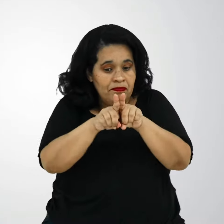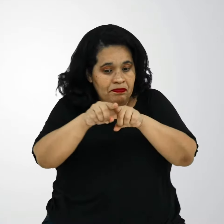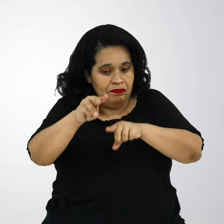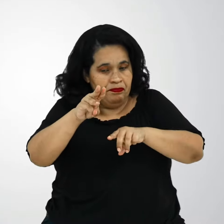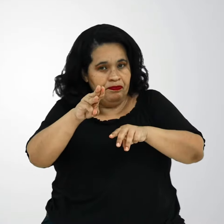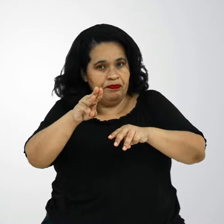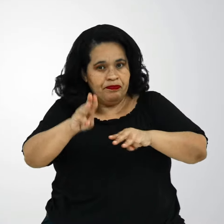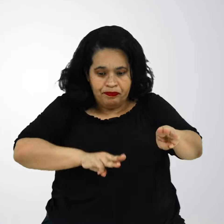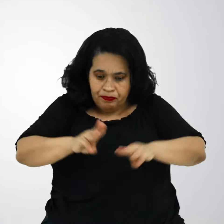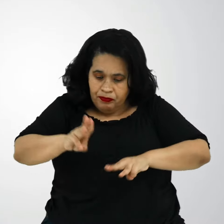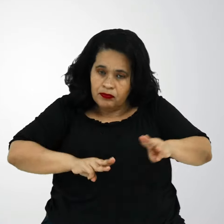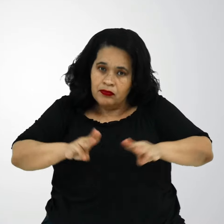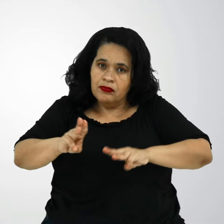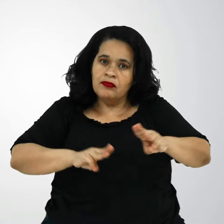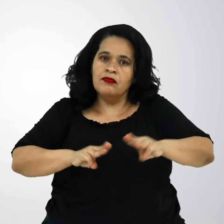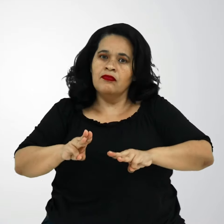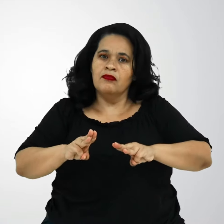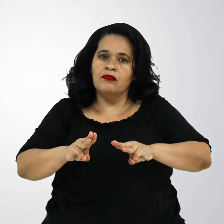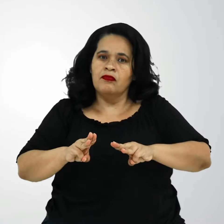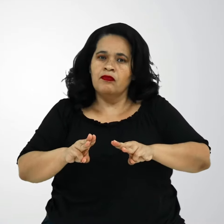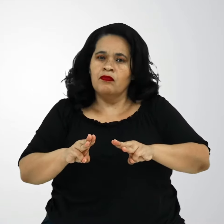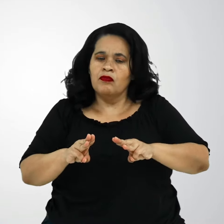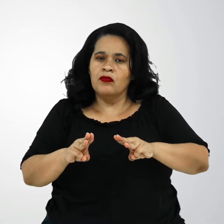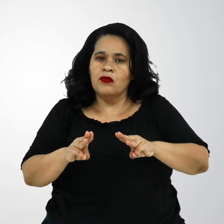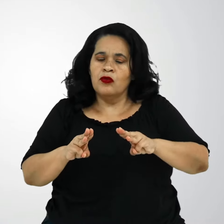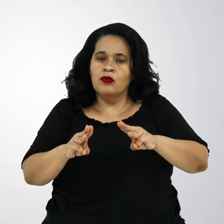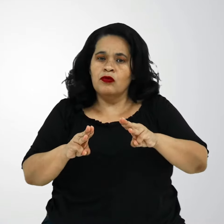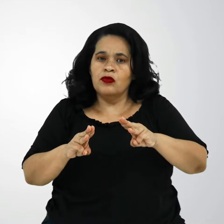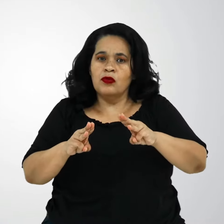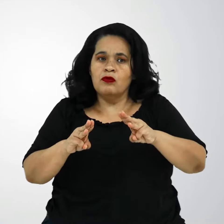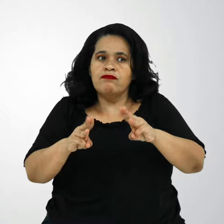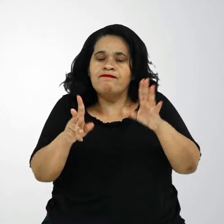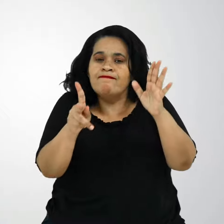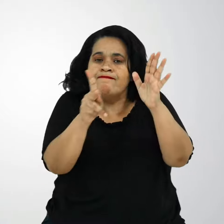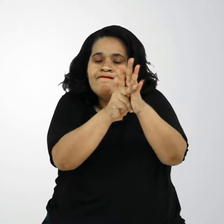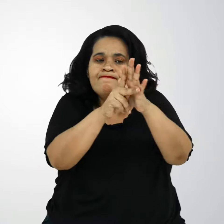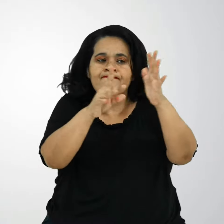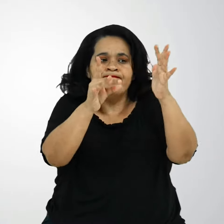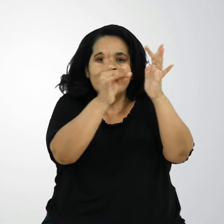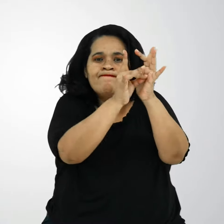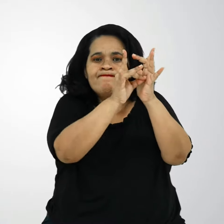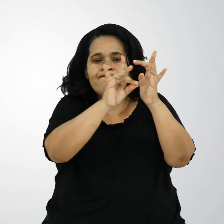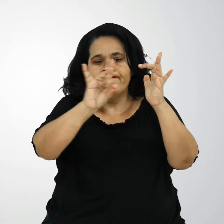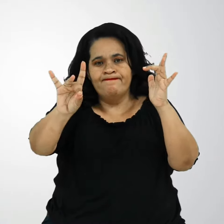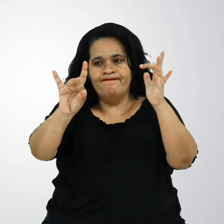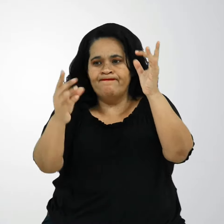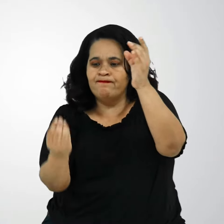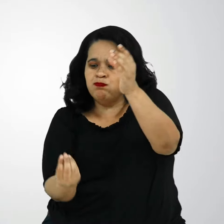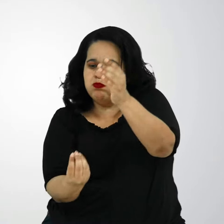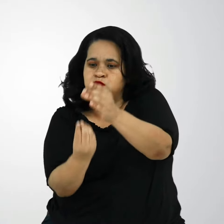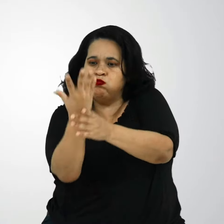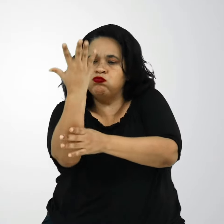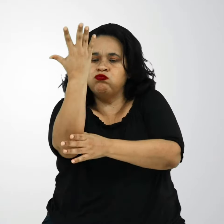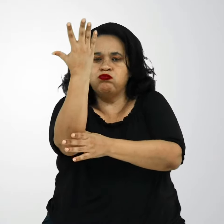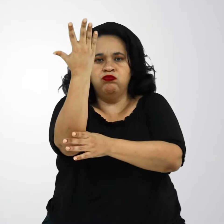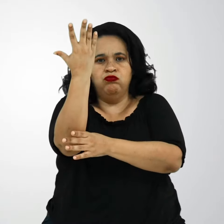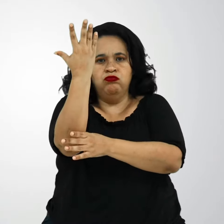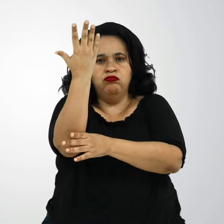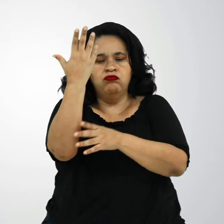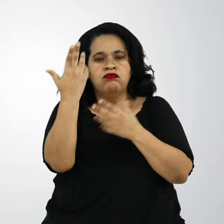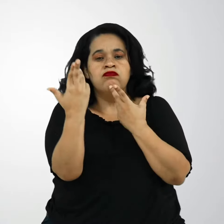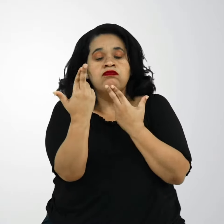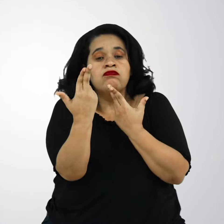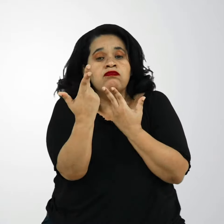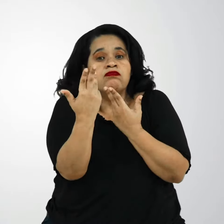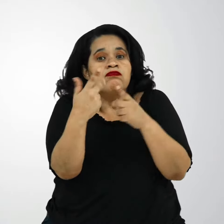Então, o assolador, o abominável aí, é o próprio anticristo que vai surgir, né, que vai aparecer. O texto lá de Tessalonicenses